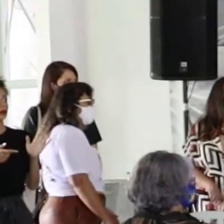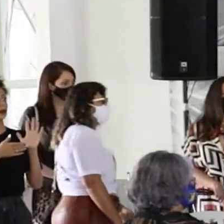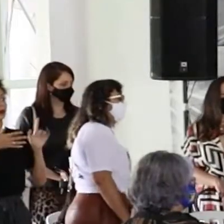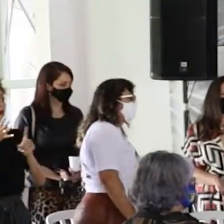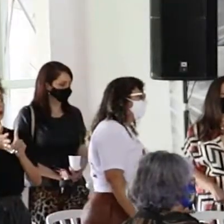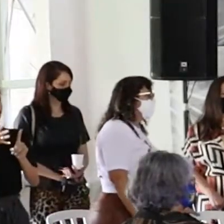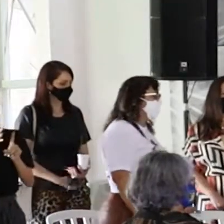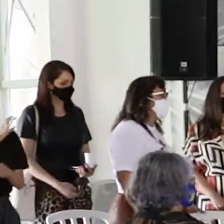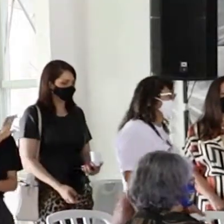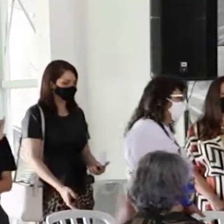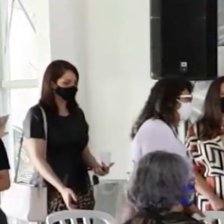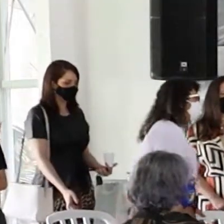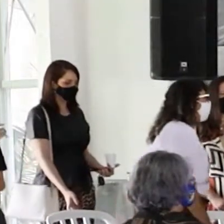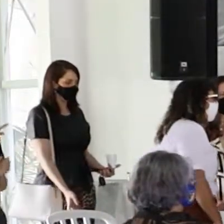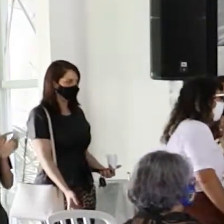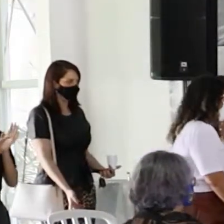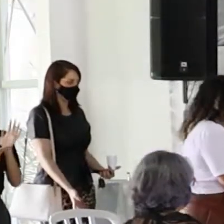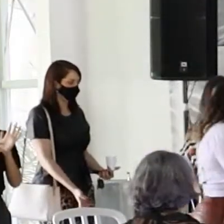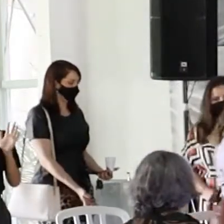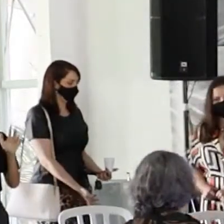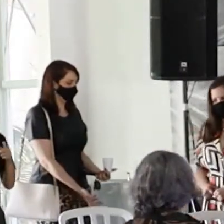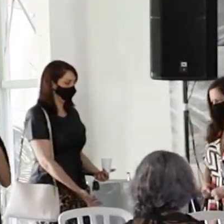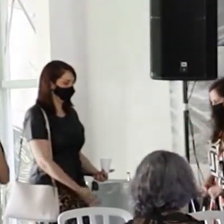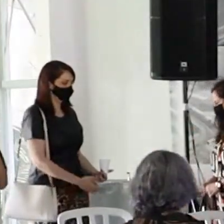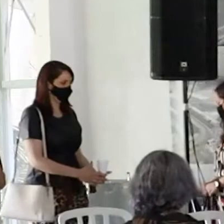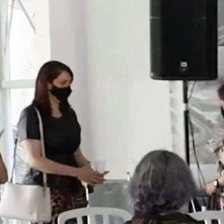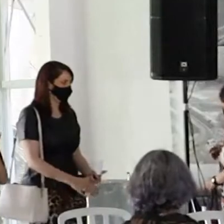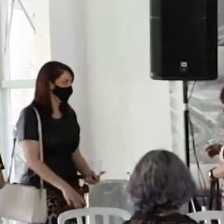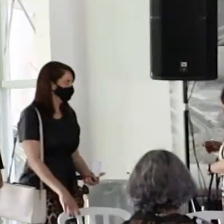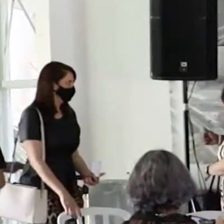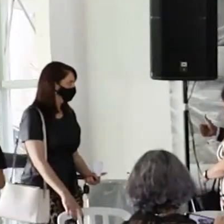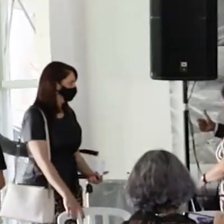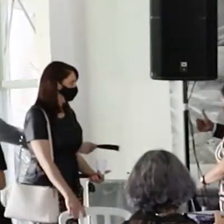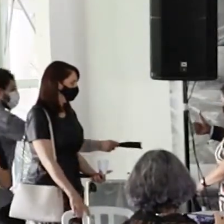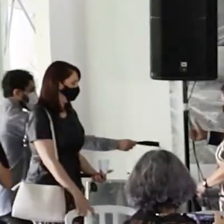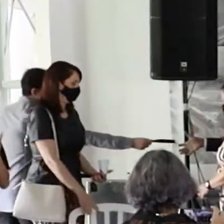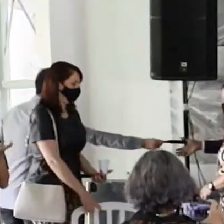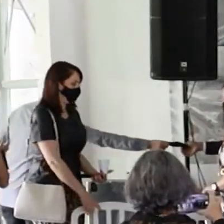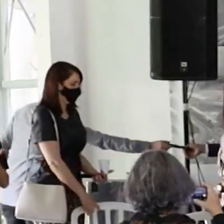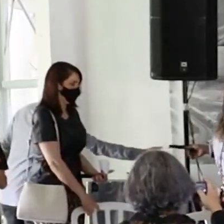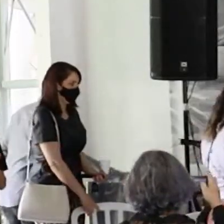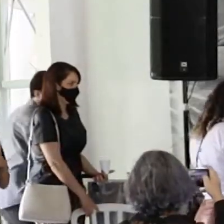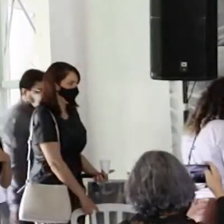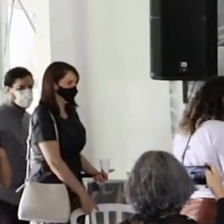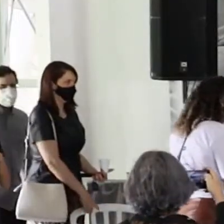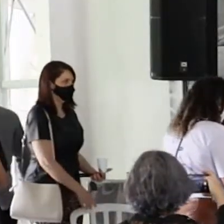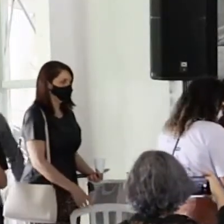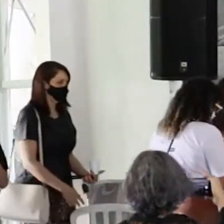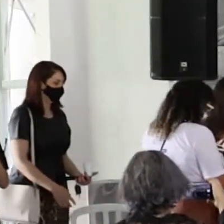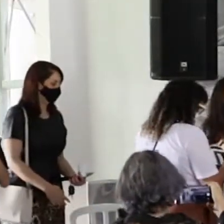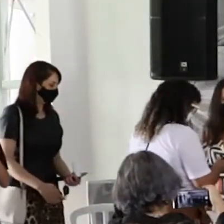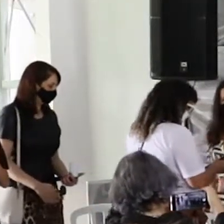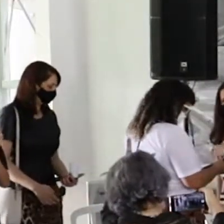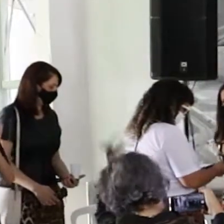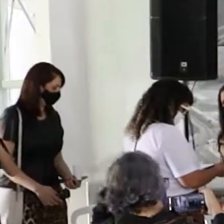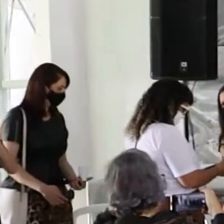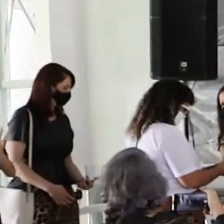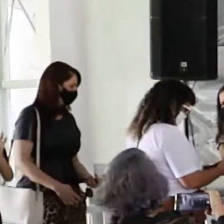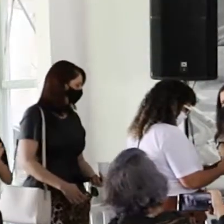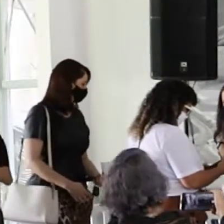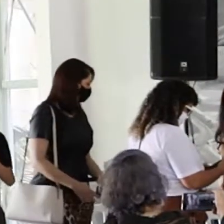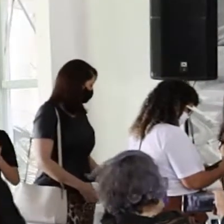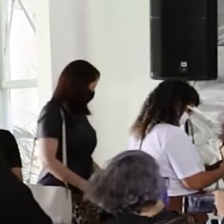então a palavra a coordenadora do projeto hackacity Guará Embaixadora da carta brasileira para as cidades inteligentes e